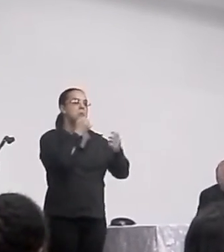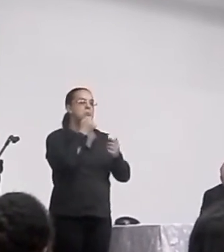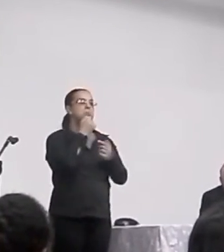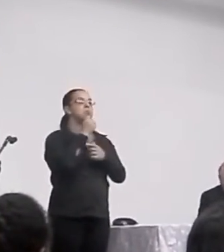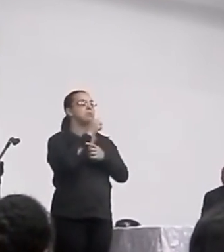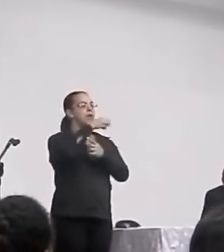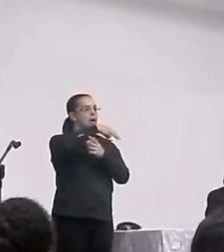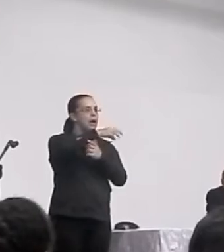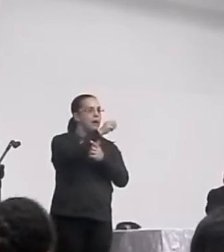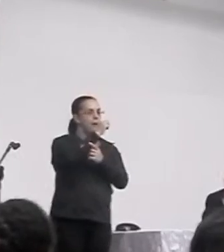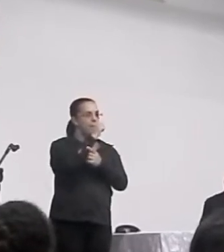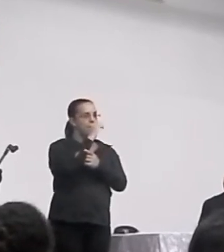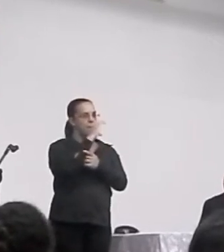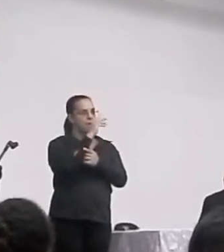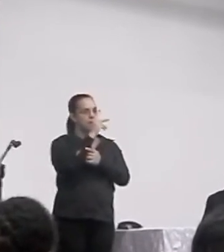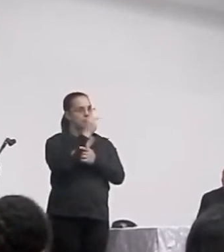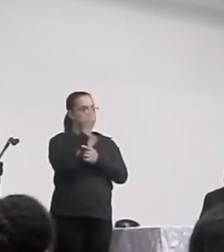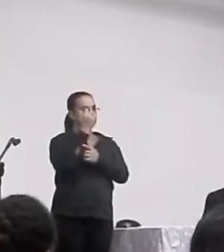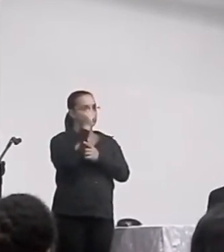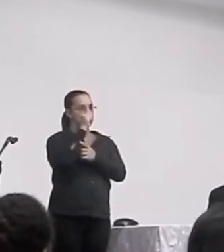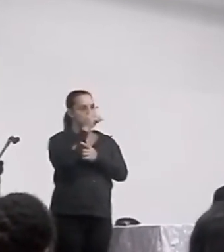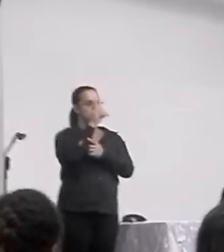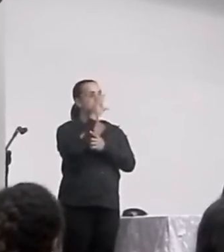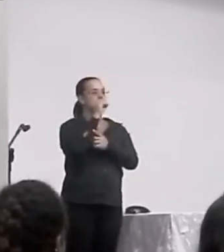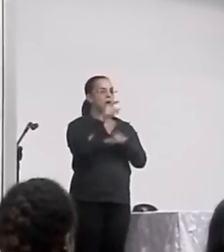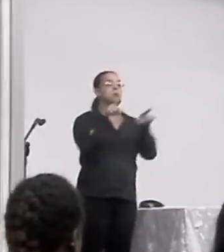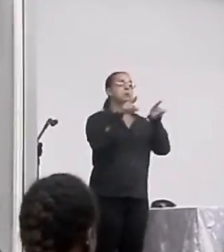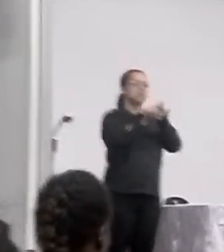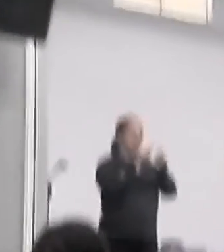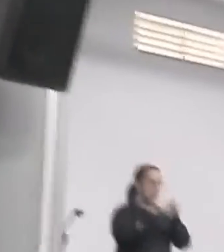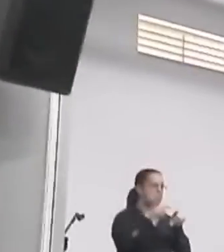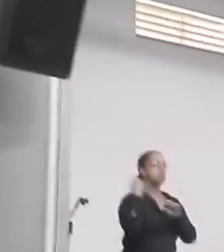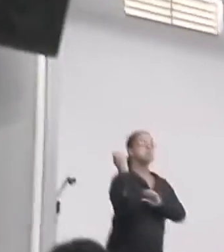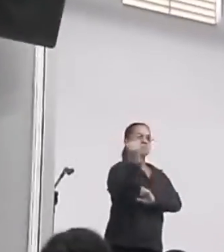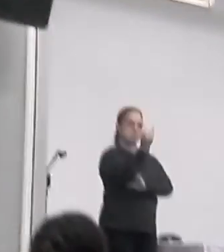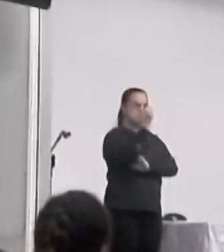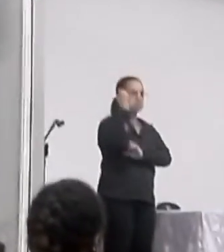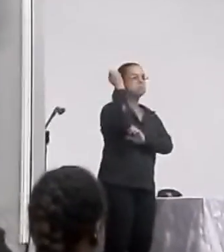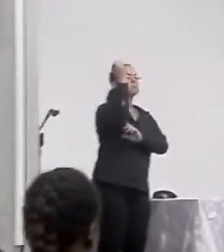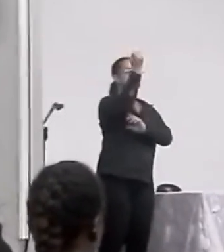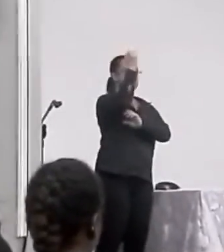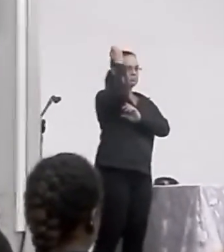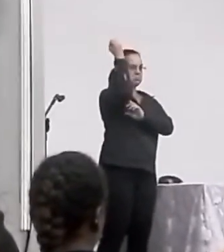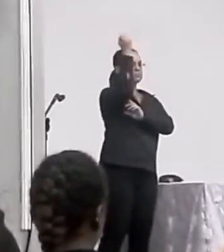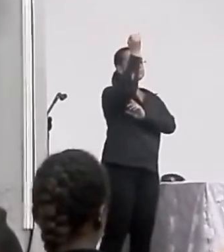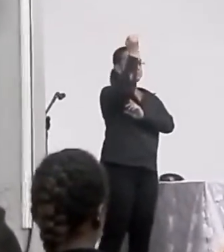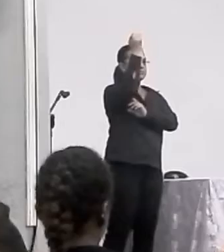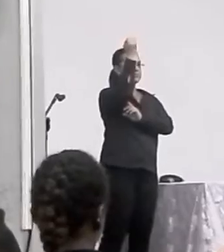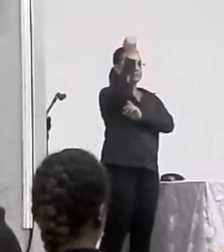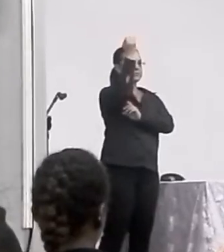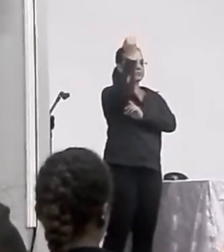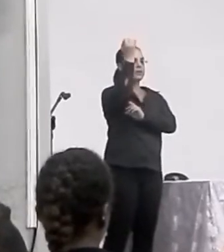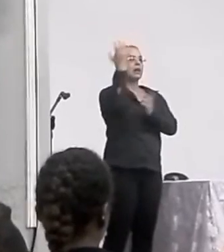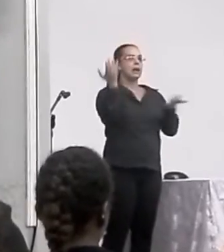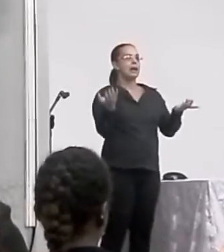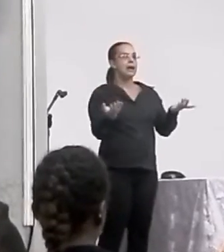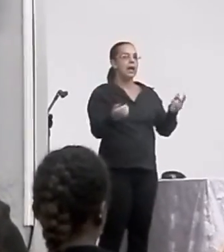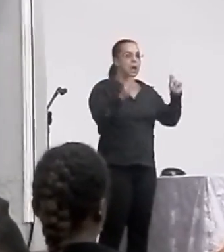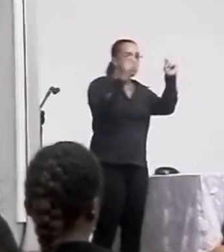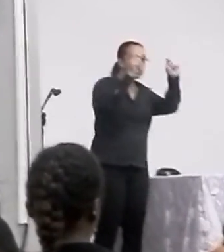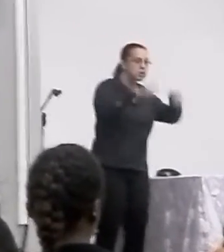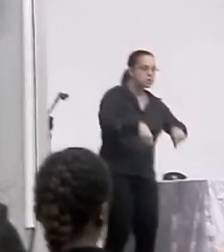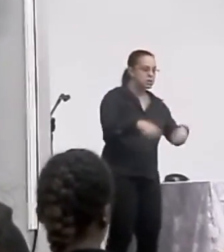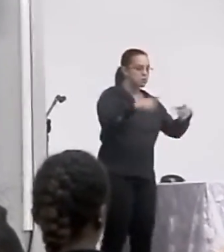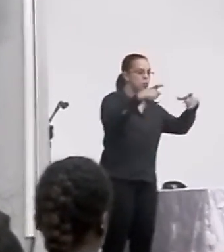forte, importante, super. Mas perguntar isto, você deve ter um lugar onde se pergunta